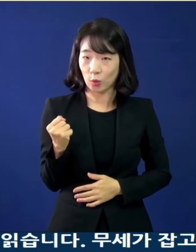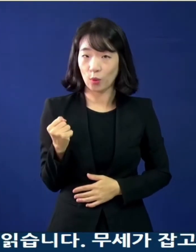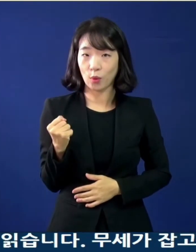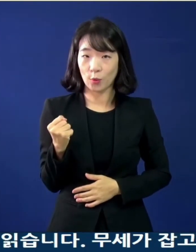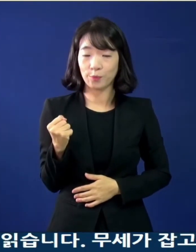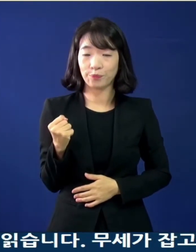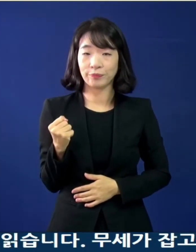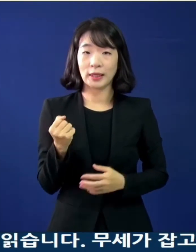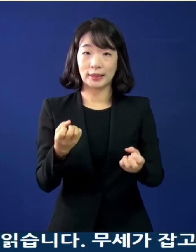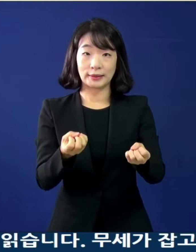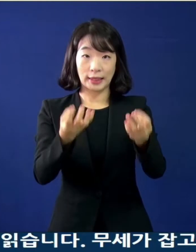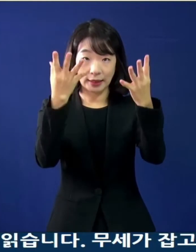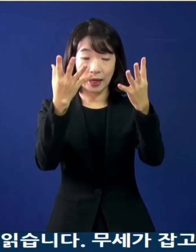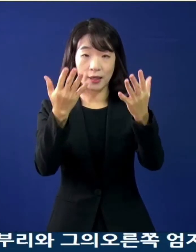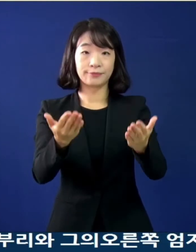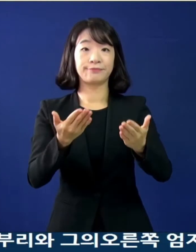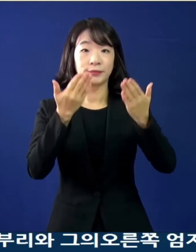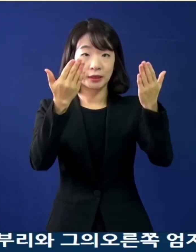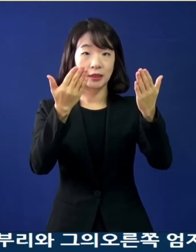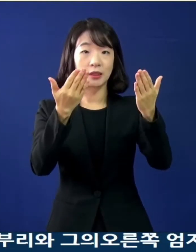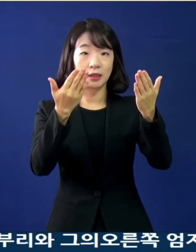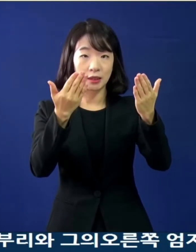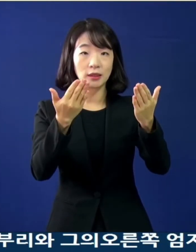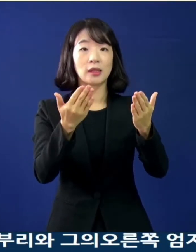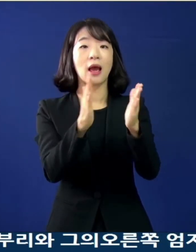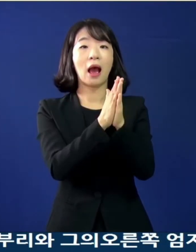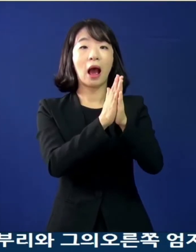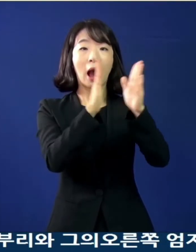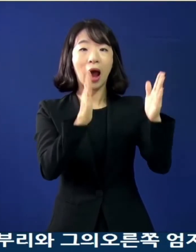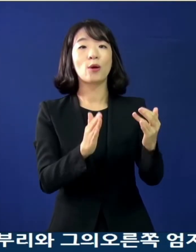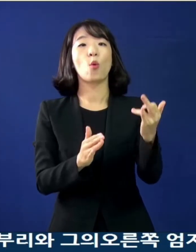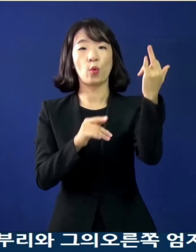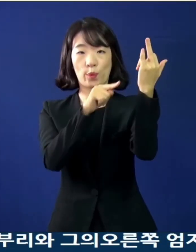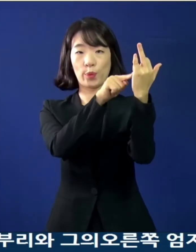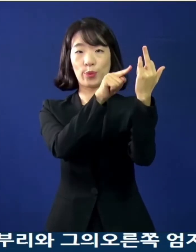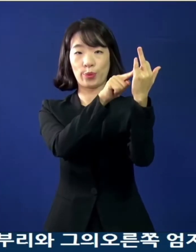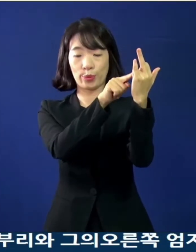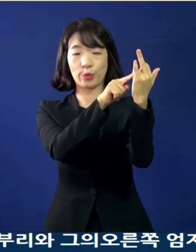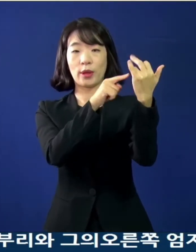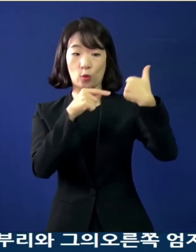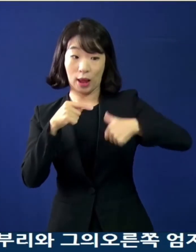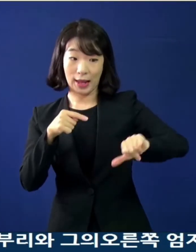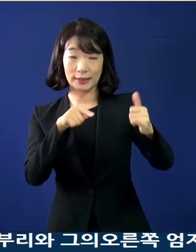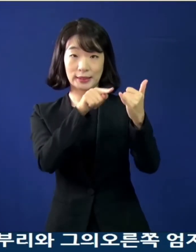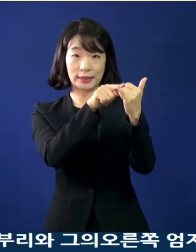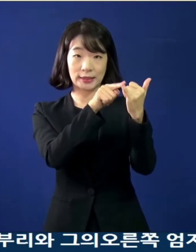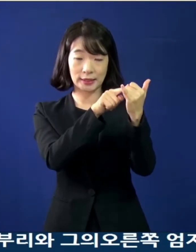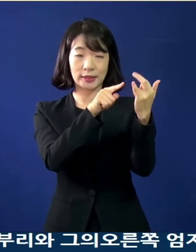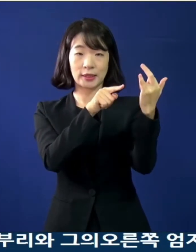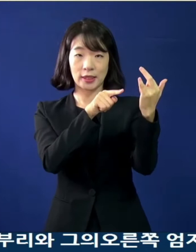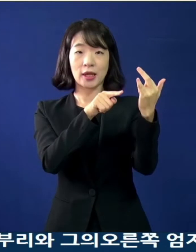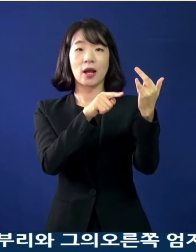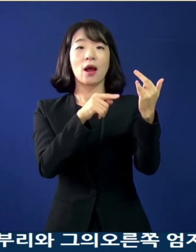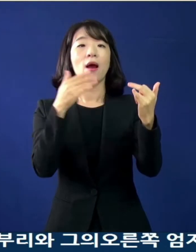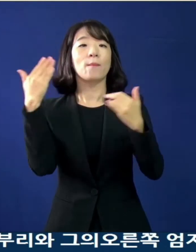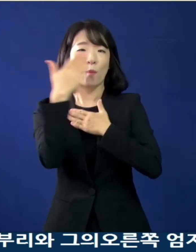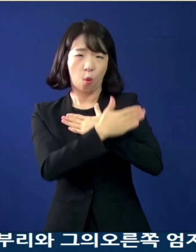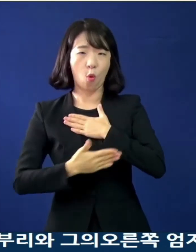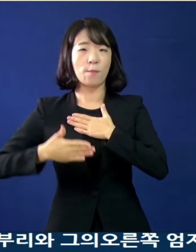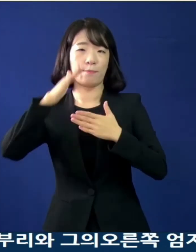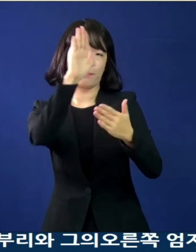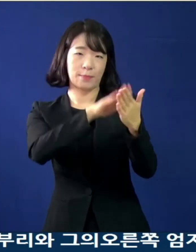제사를 드리는 주체가 되고 있는 아론과 그의 아들들의 몸에, 신체에 세 군데다 발랐습니다. 어디다